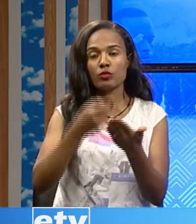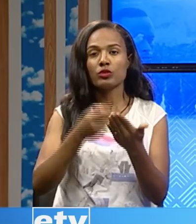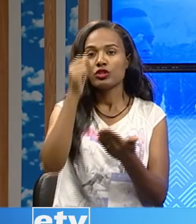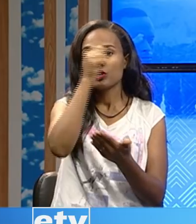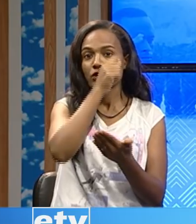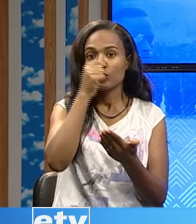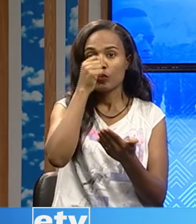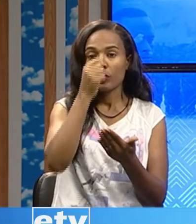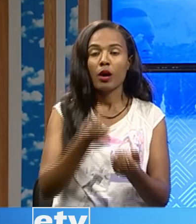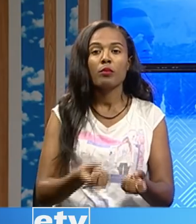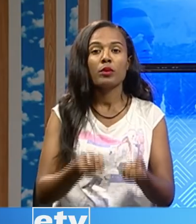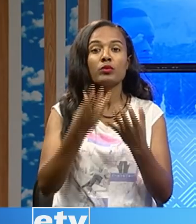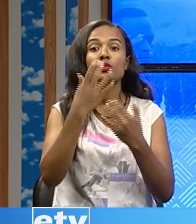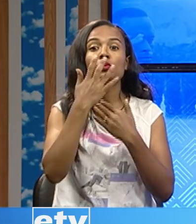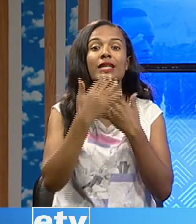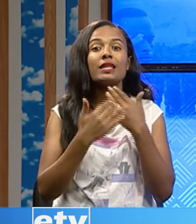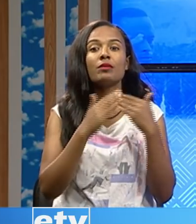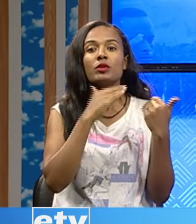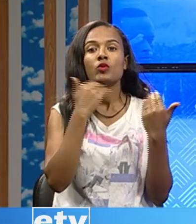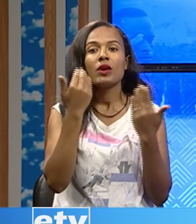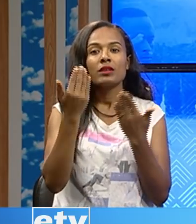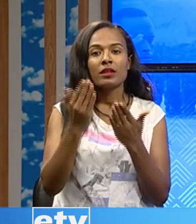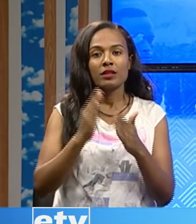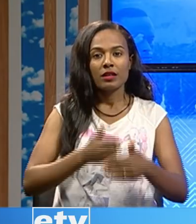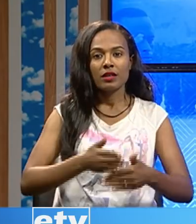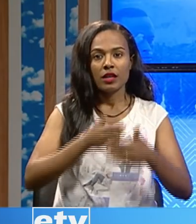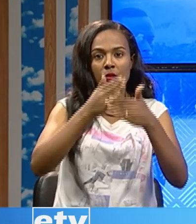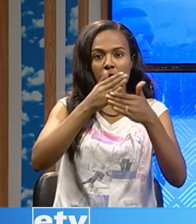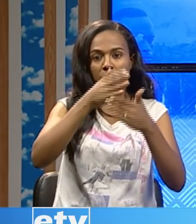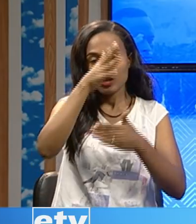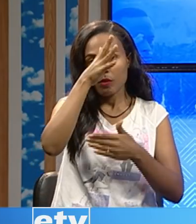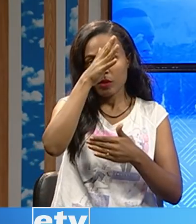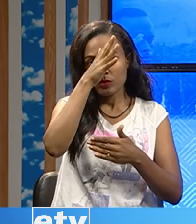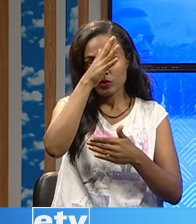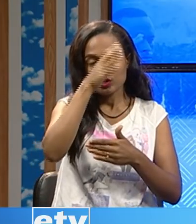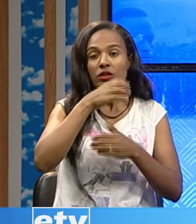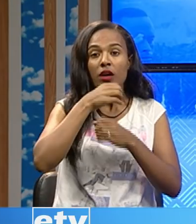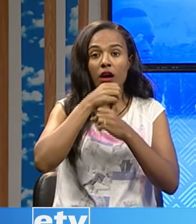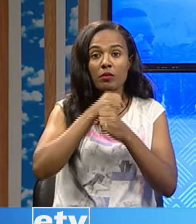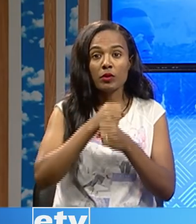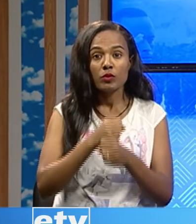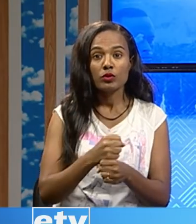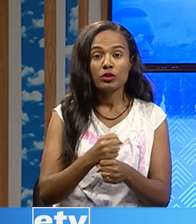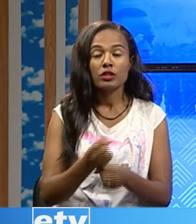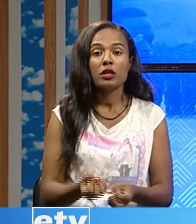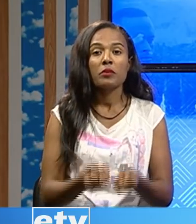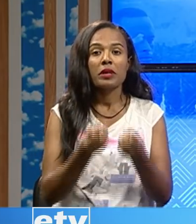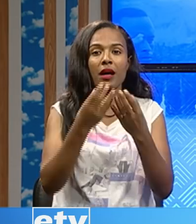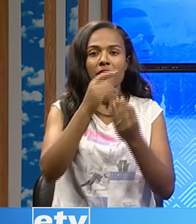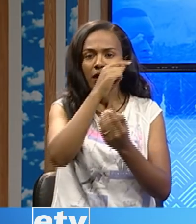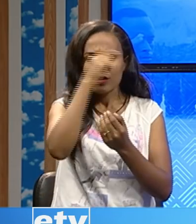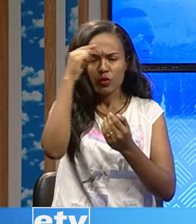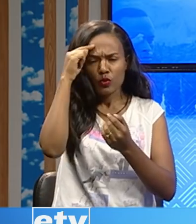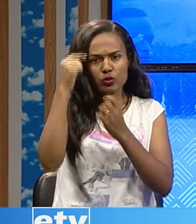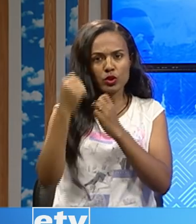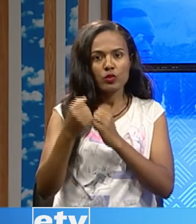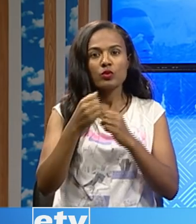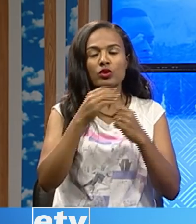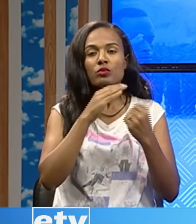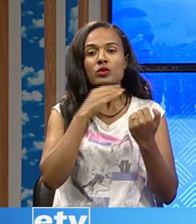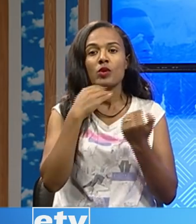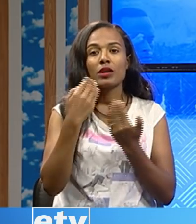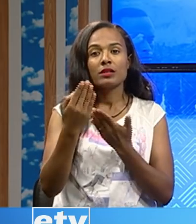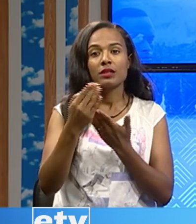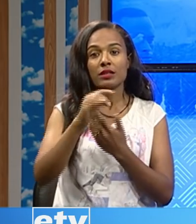ኢትዮጵያ በብዙ የደመሷትነት የተገነባች የአባቶችን የአርበኞችን የበርካታ የጦር ጀግኖችን መስዋዕትነት